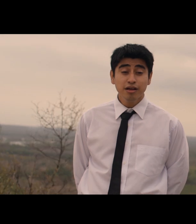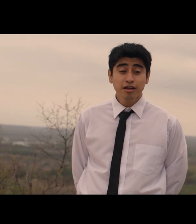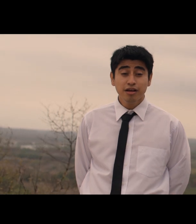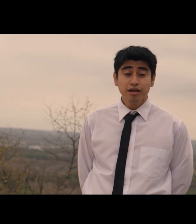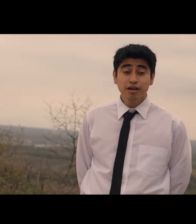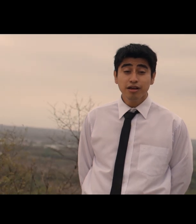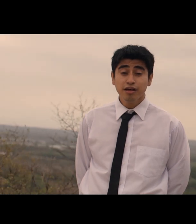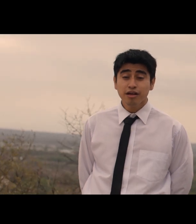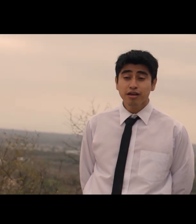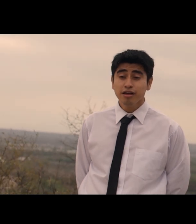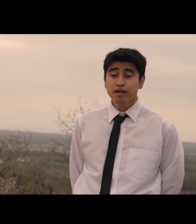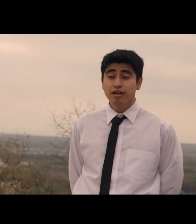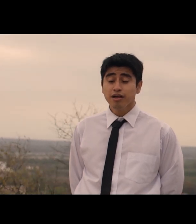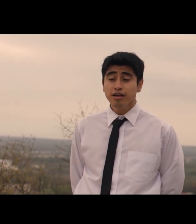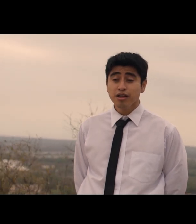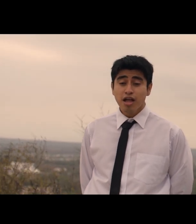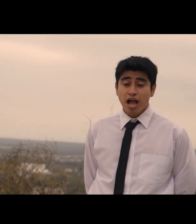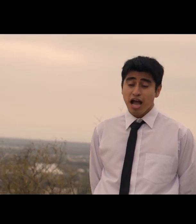la vida